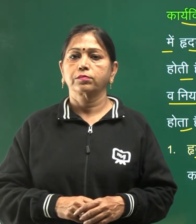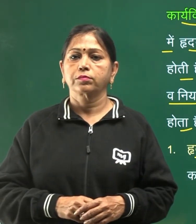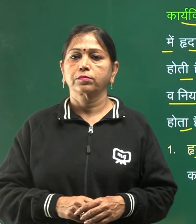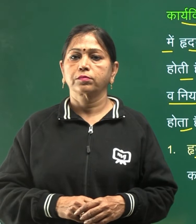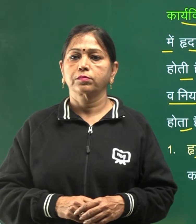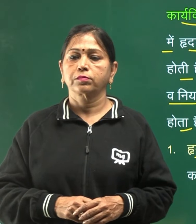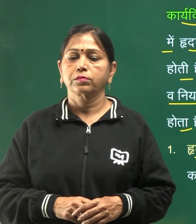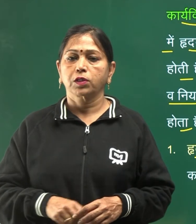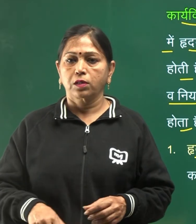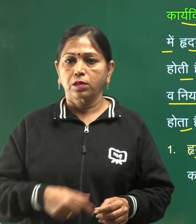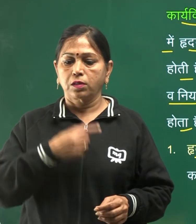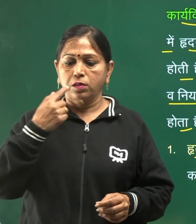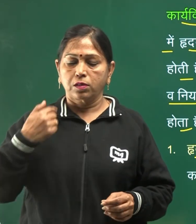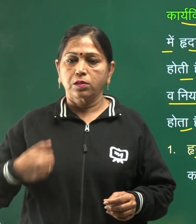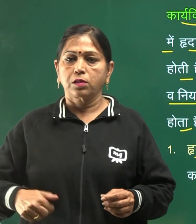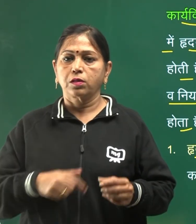शरीर में पंप करता है।